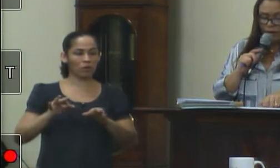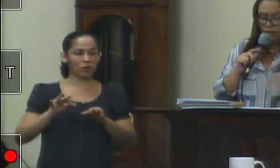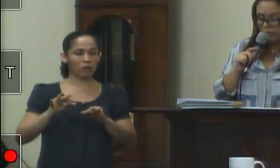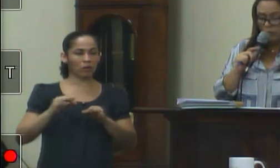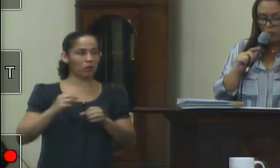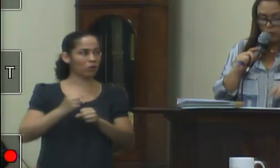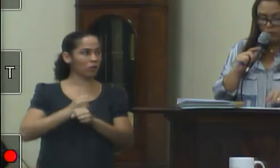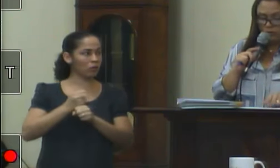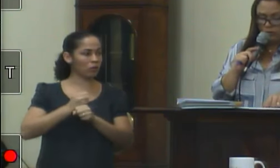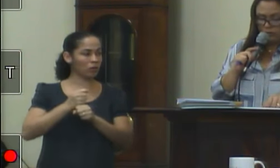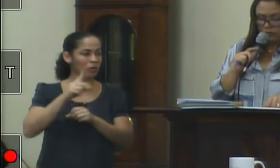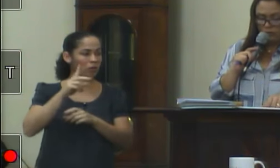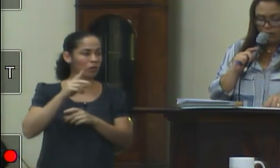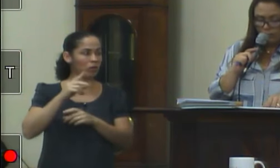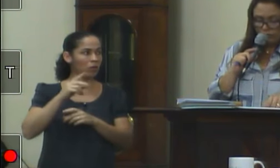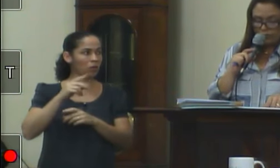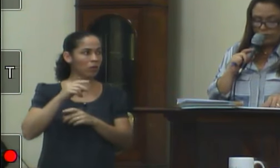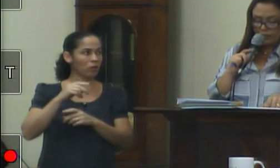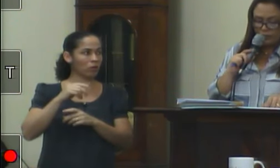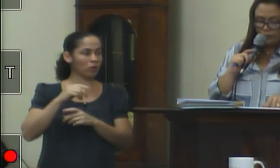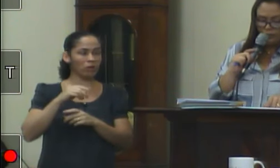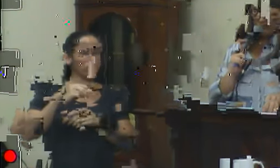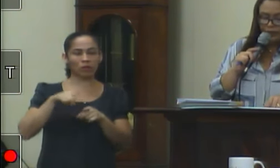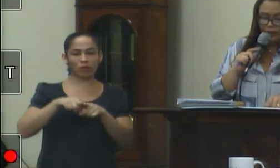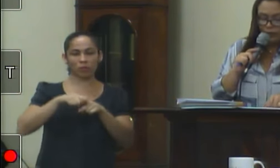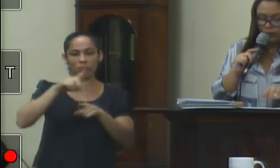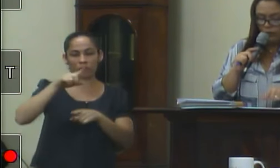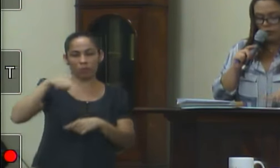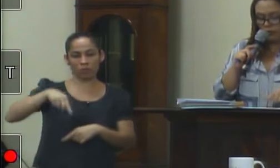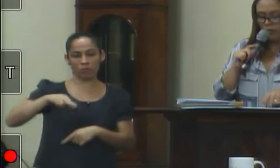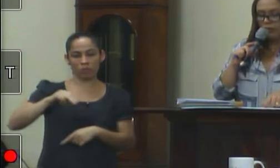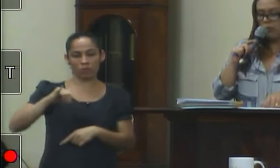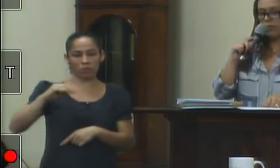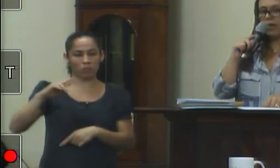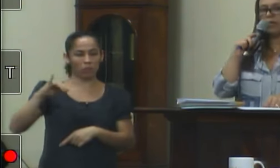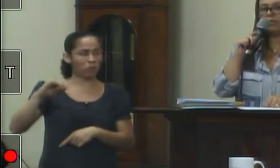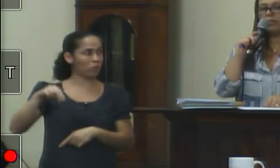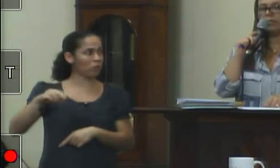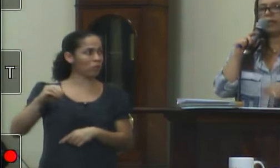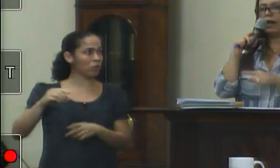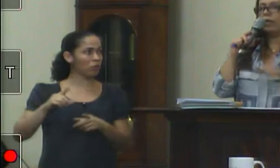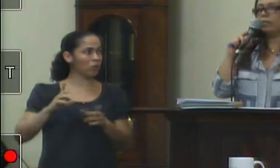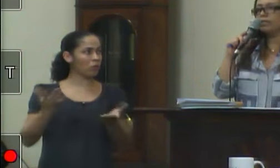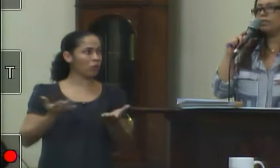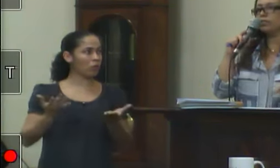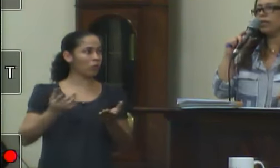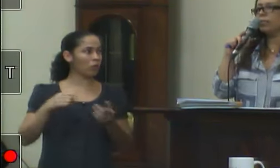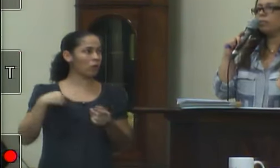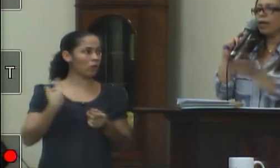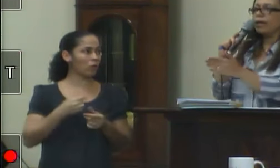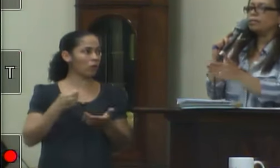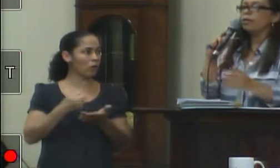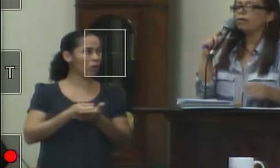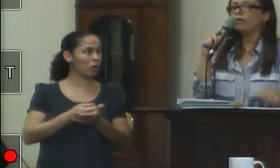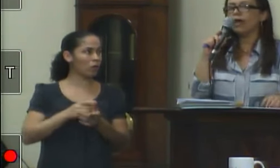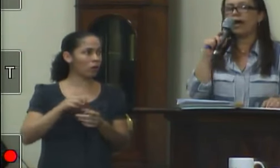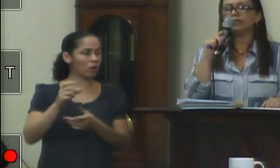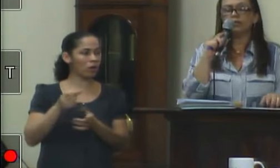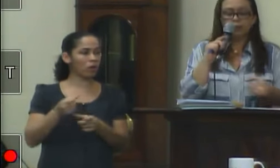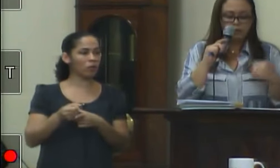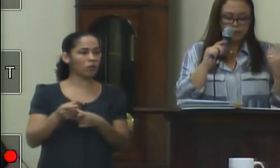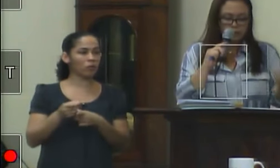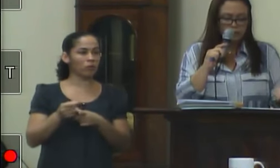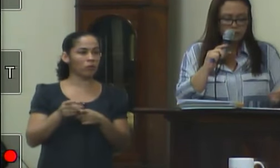a reforma do antigo posto de saúde de Quirino, que hoje nós pagamos aluguel há bastante tempo, uma casa logo ao